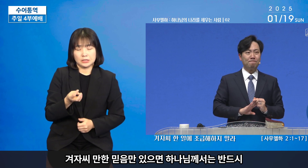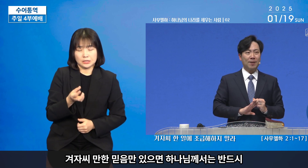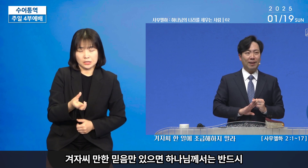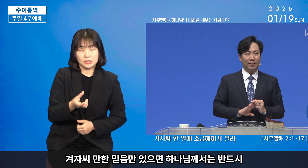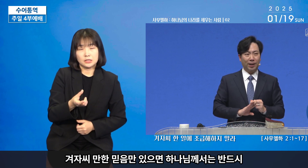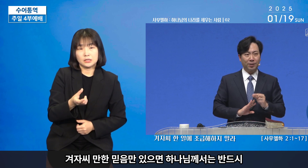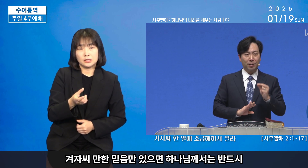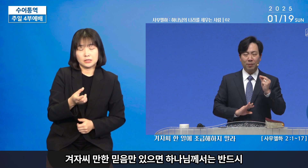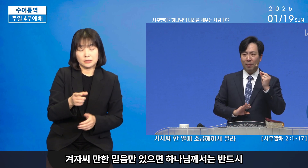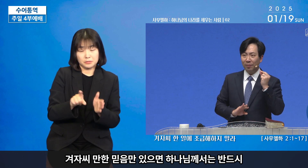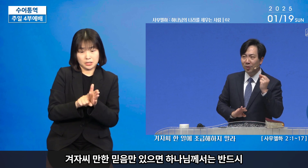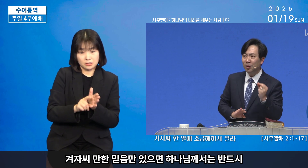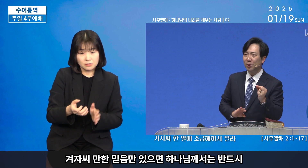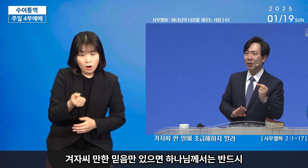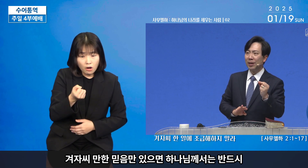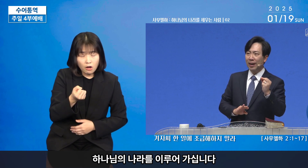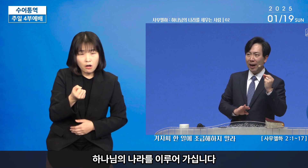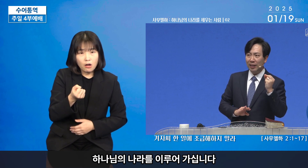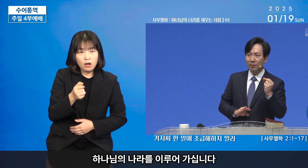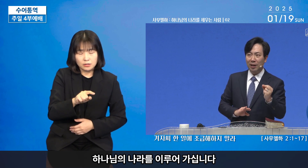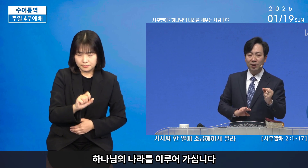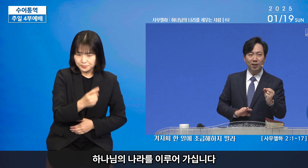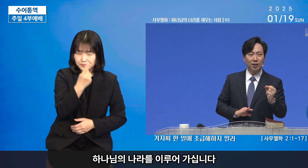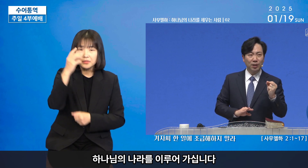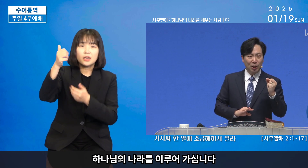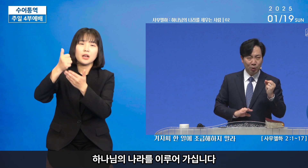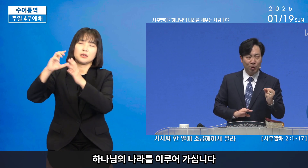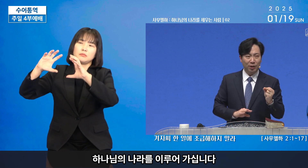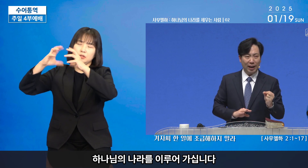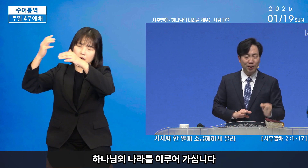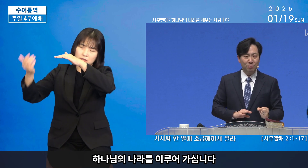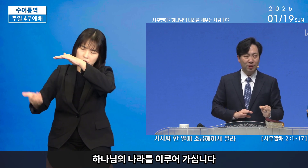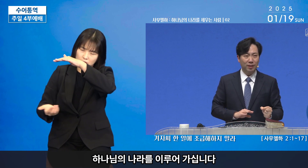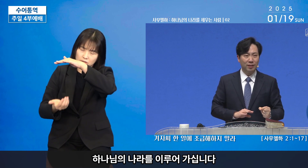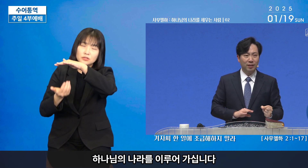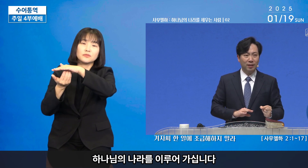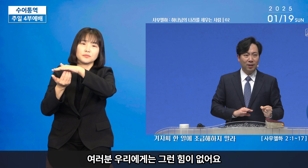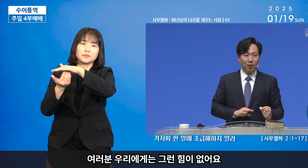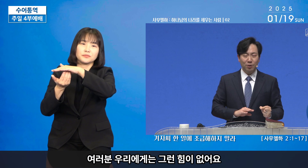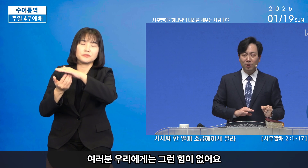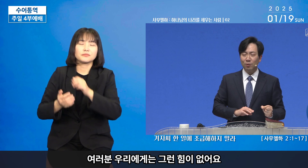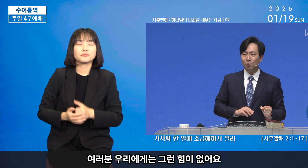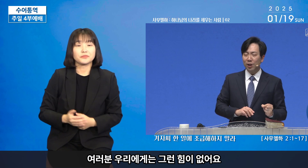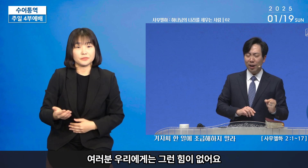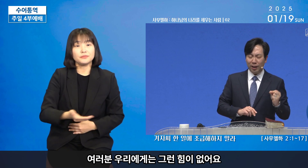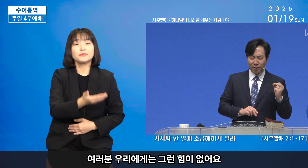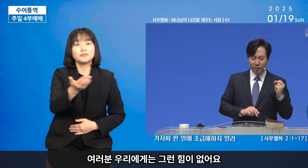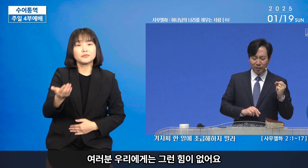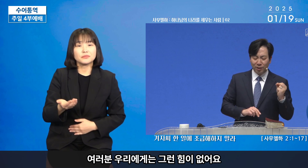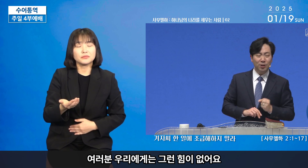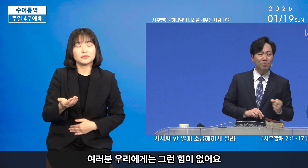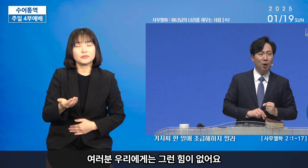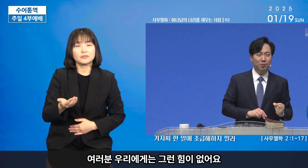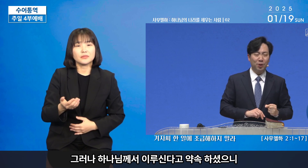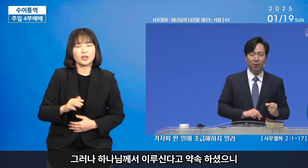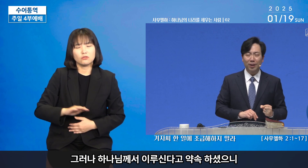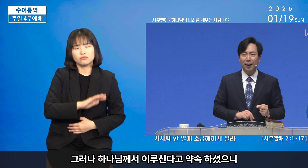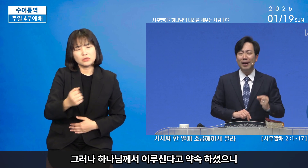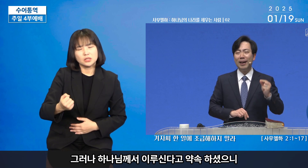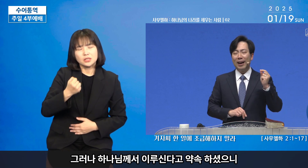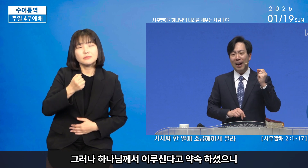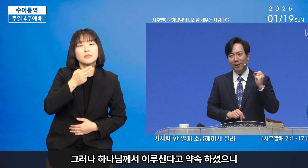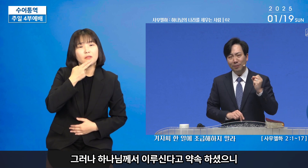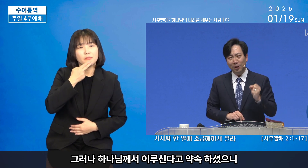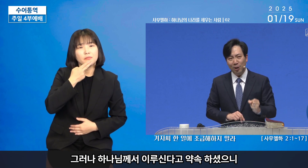있으면 하나님께서는 반드시 하나님의 나라를 이루어 가십니다. 여러분, 우리에게는 그런 힘이 없어요.